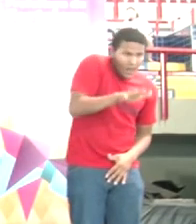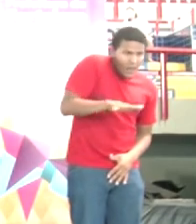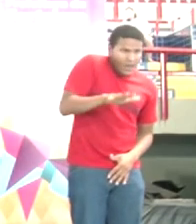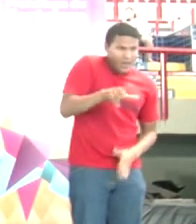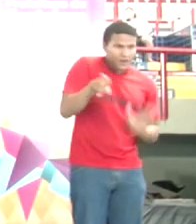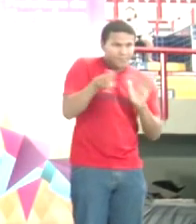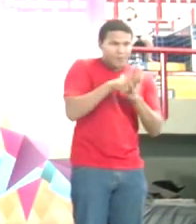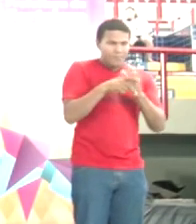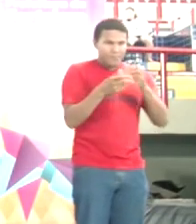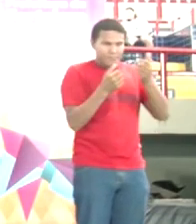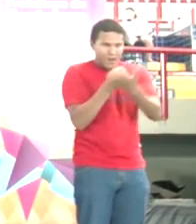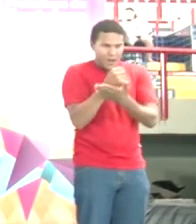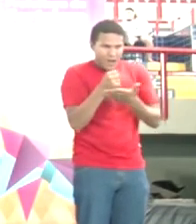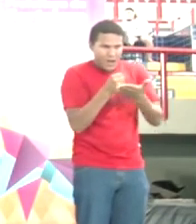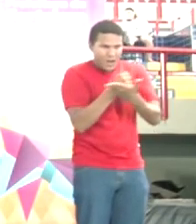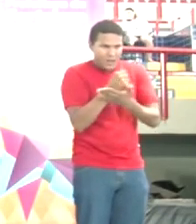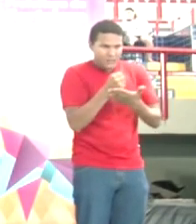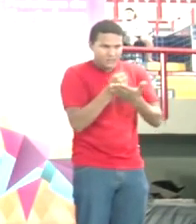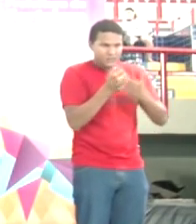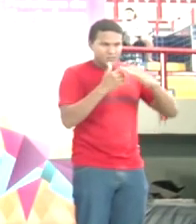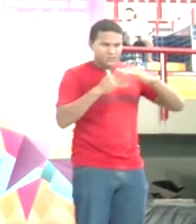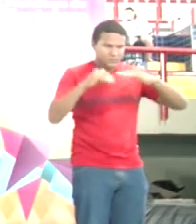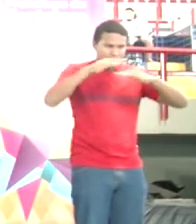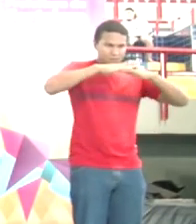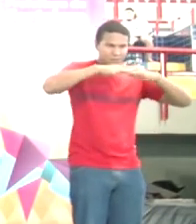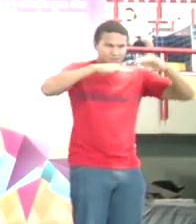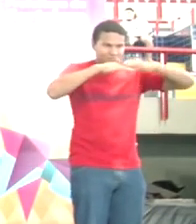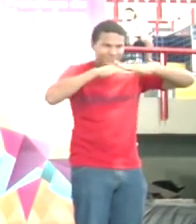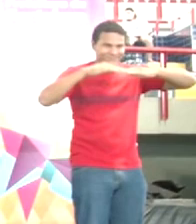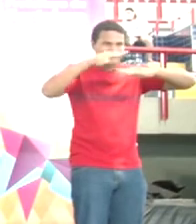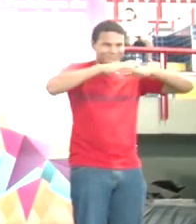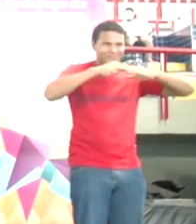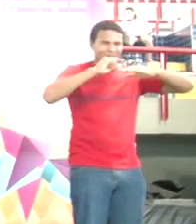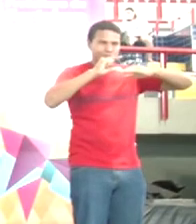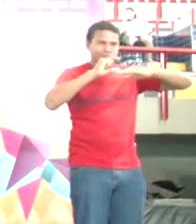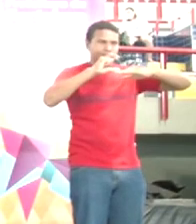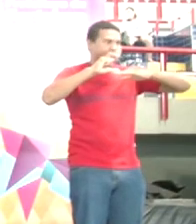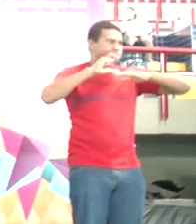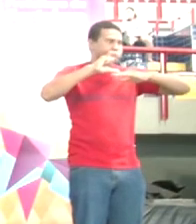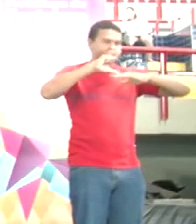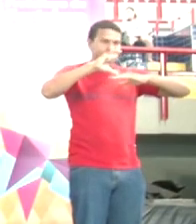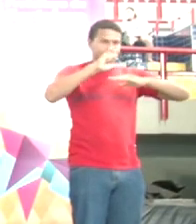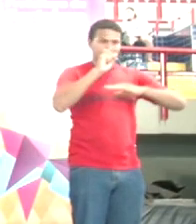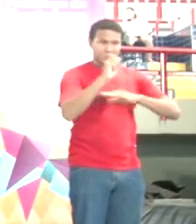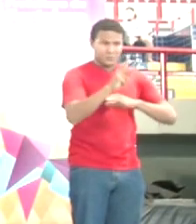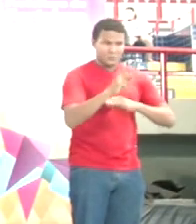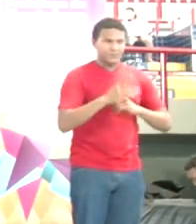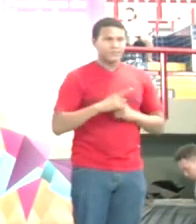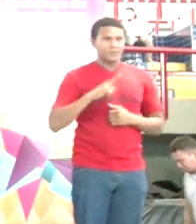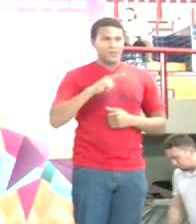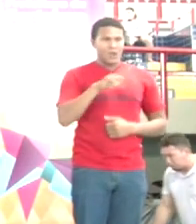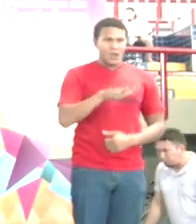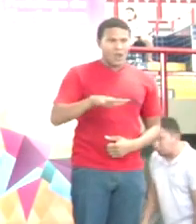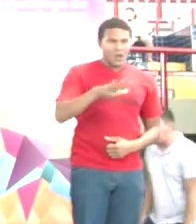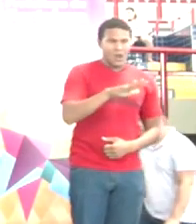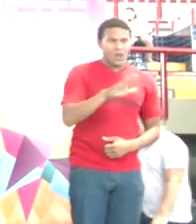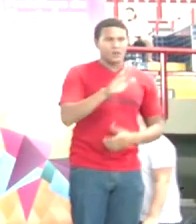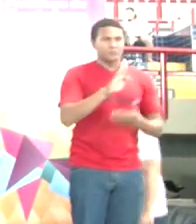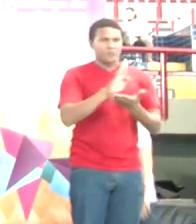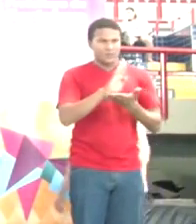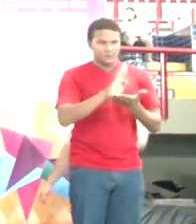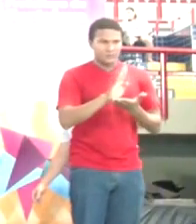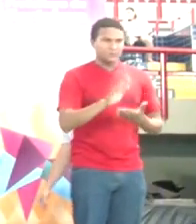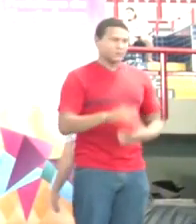uma base em cima da outra, em cima da outra, em cima da outra, vai ganhar uma altura, não vai? Então a fórmula do volume é assim, ó. Área da base